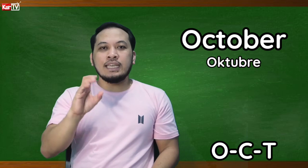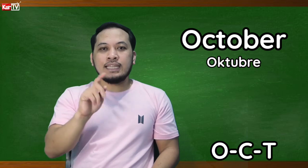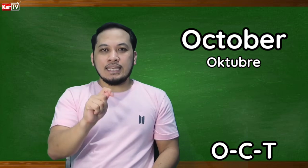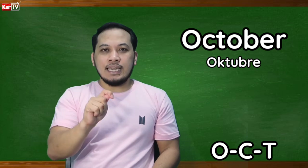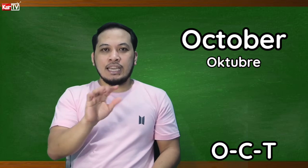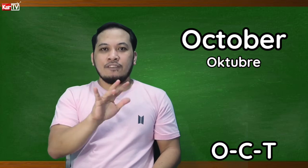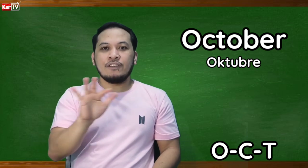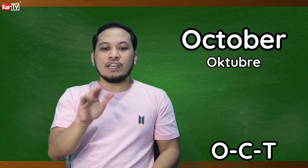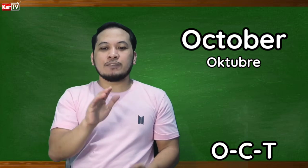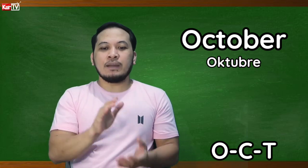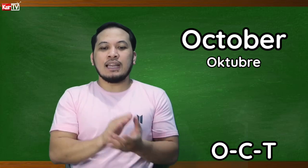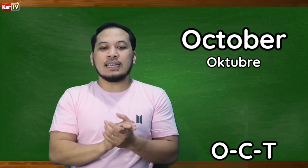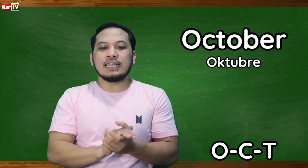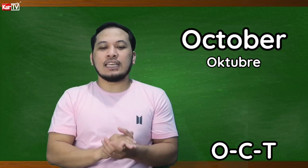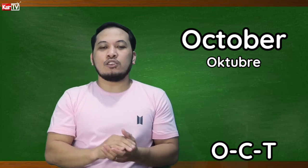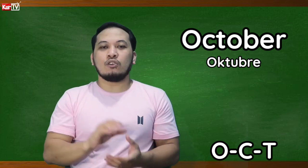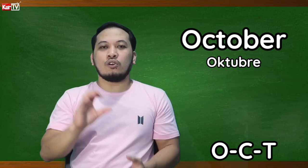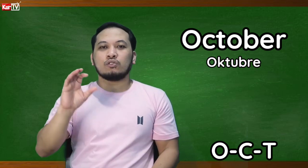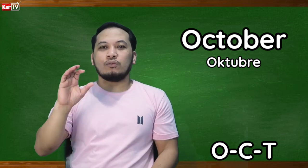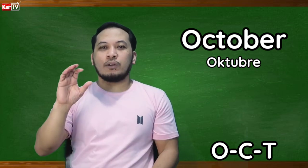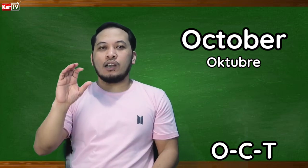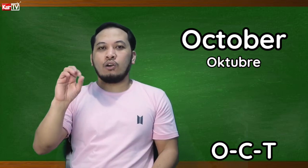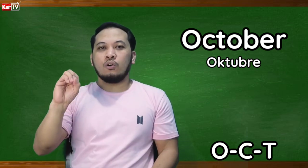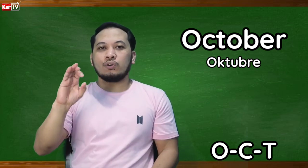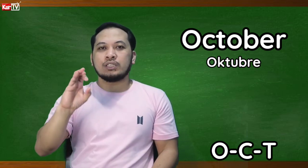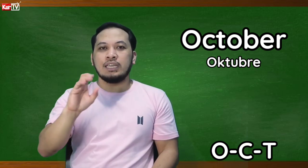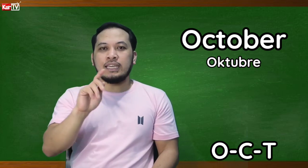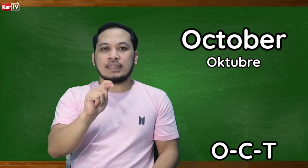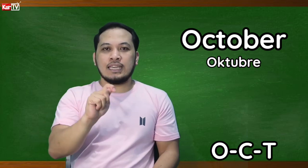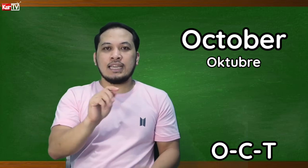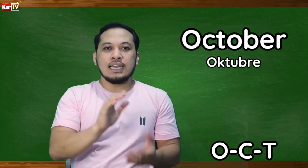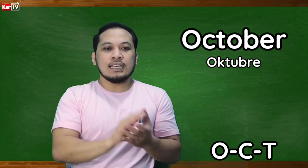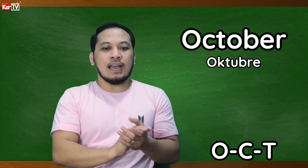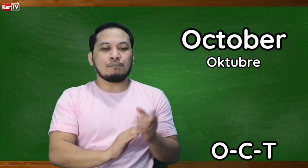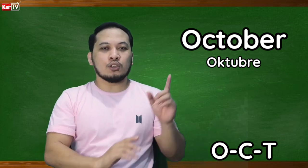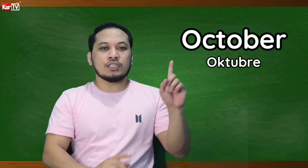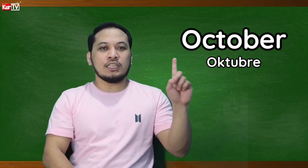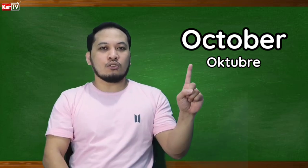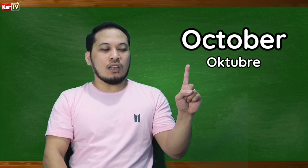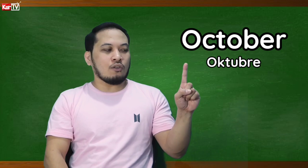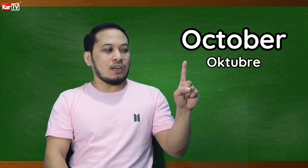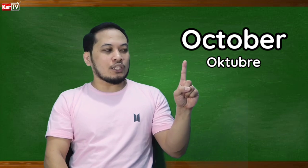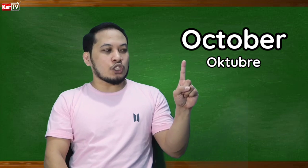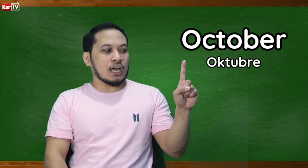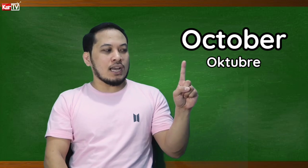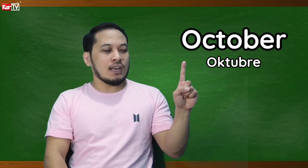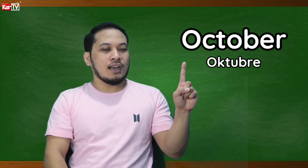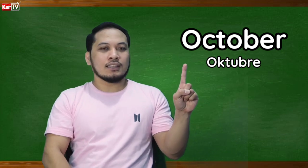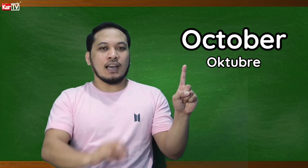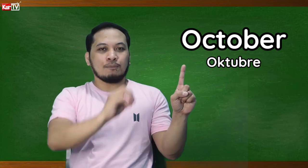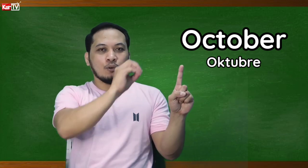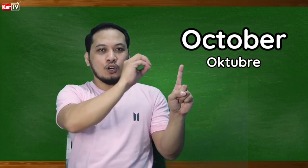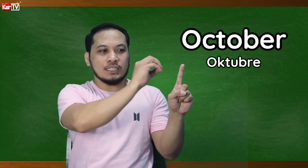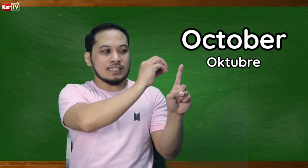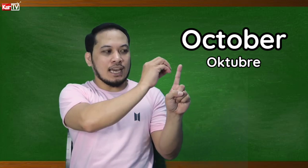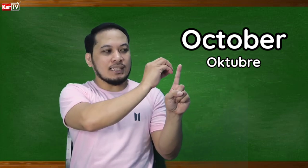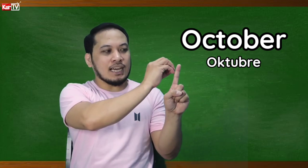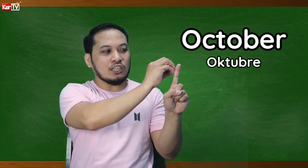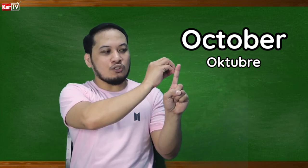O-C-T. I-fingerspell lang natin yung October, O-C-T. Tapos, dito lang ulit siya. Tapos, slide natin yung